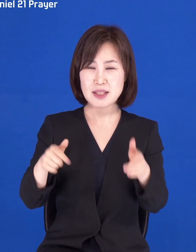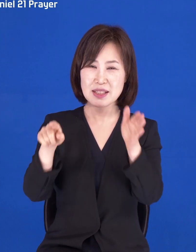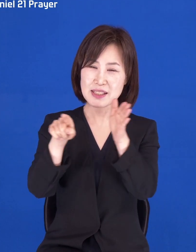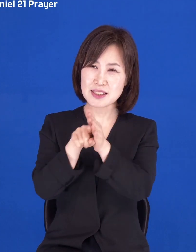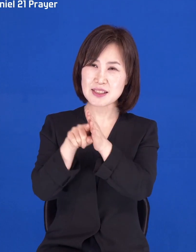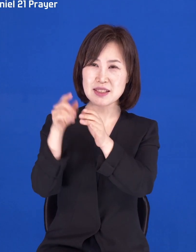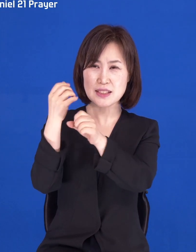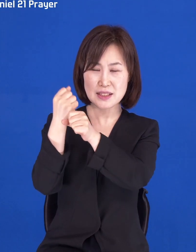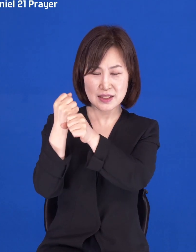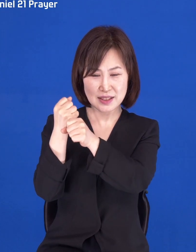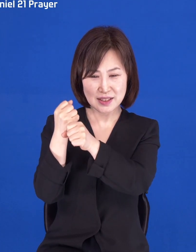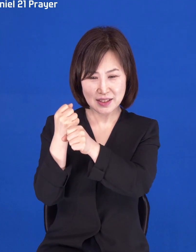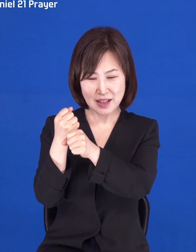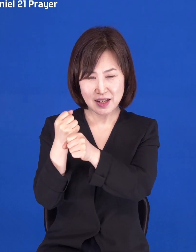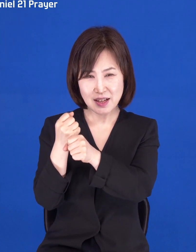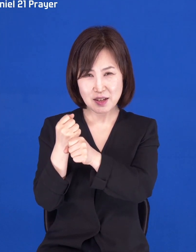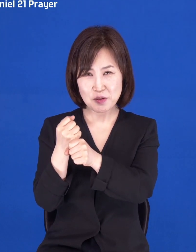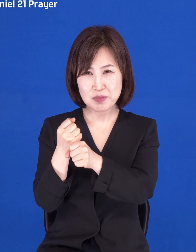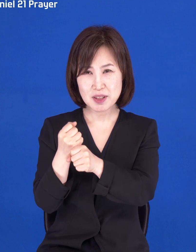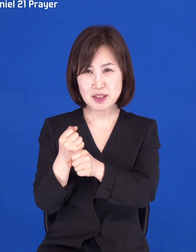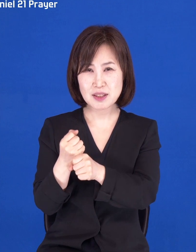매일